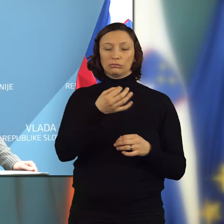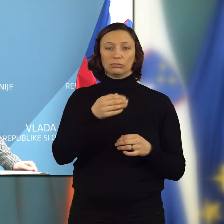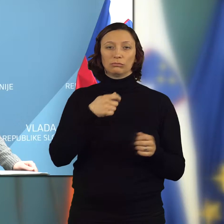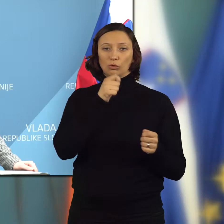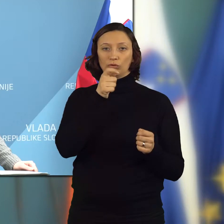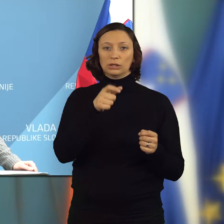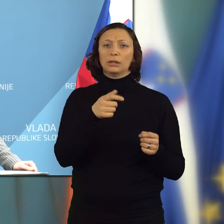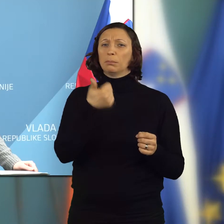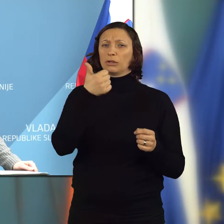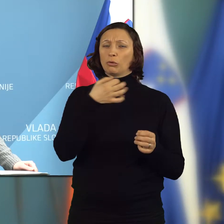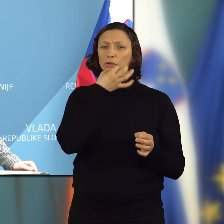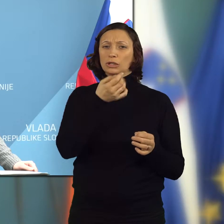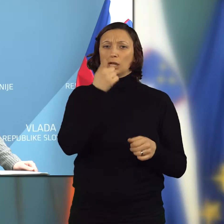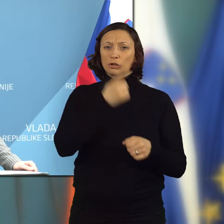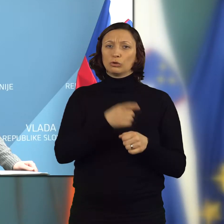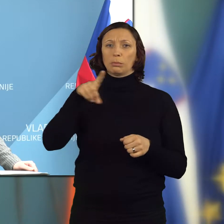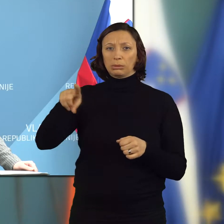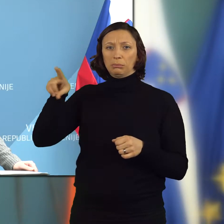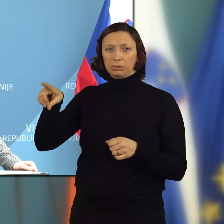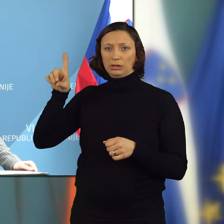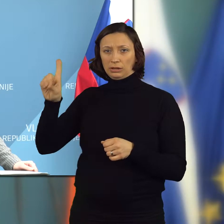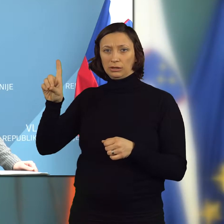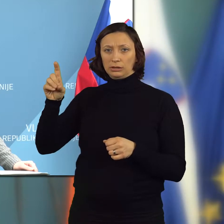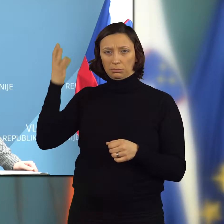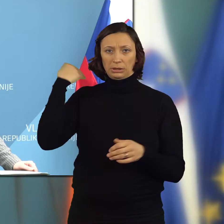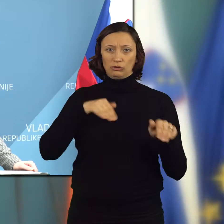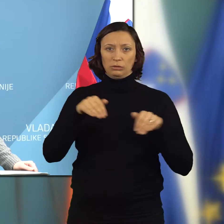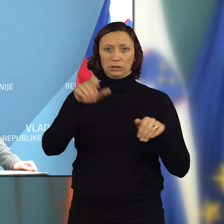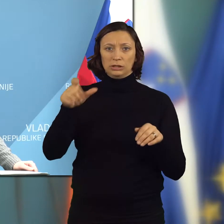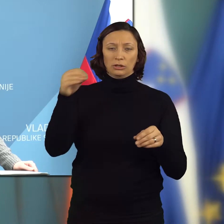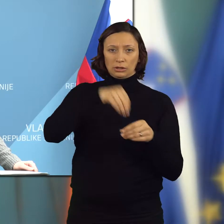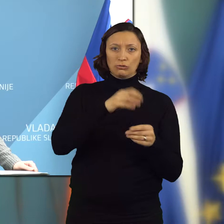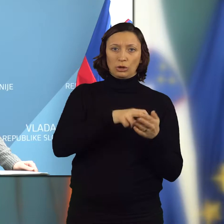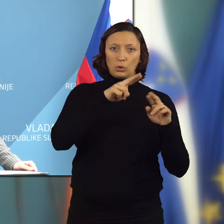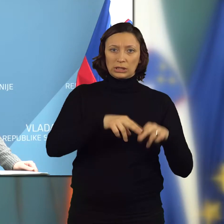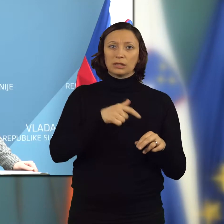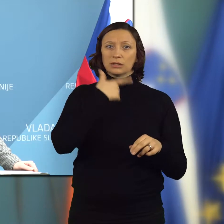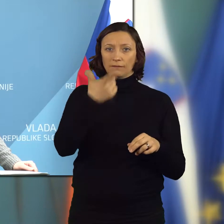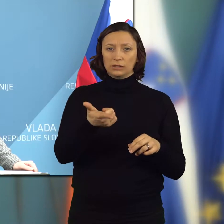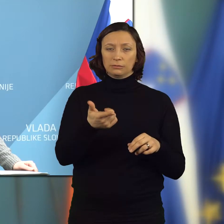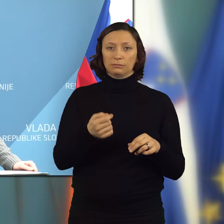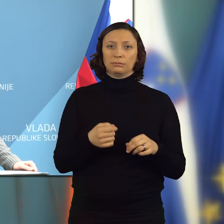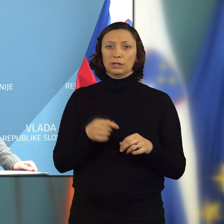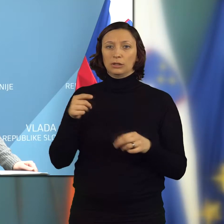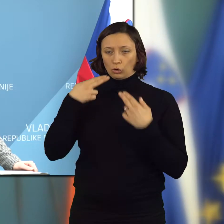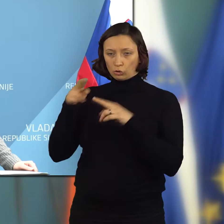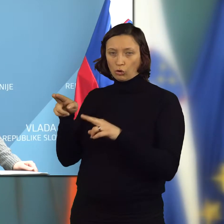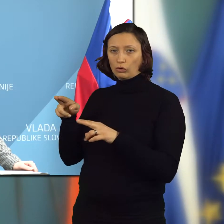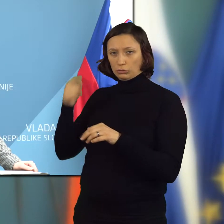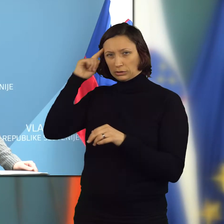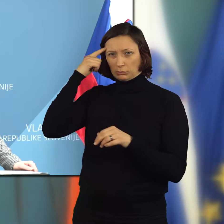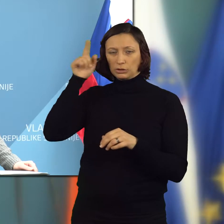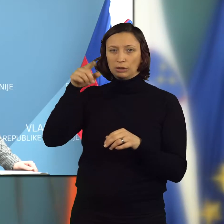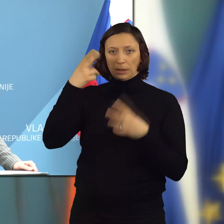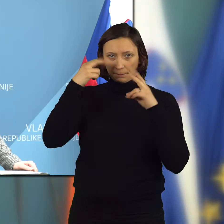Mene zanima najprej sam, določbe v PPD-jih, ki jih je prejšnji minister dal v zakon, ostajajo v zakonu, ali se to tudi vendar? To imate